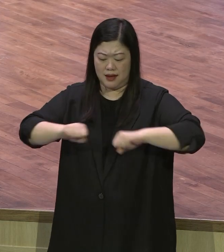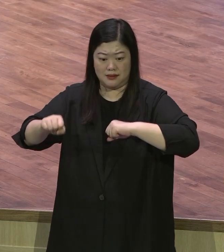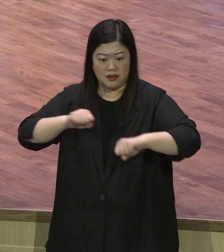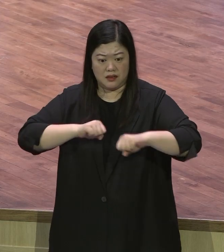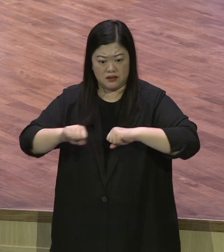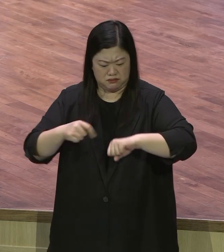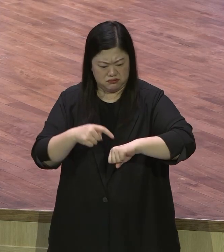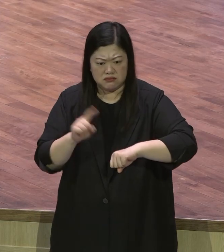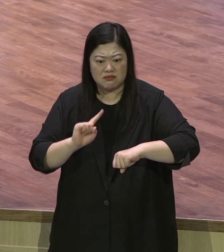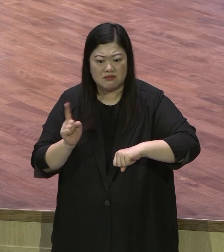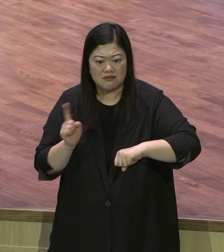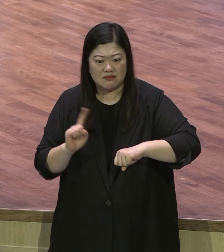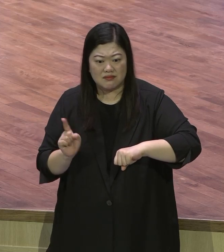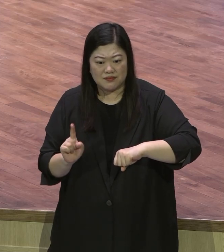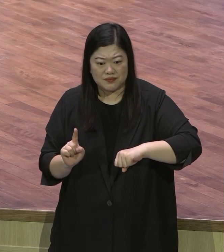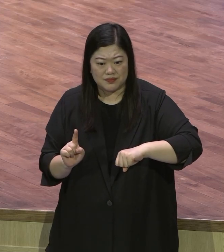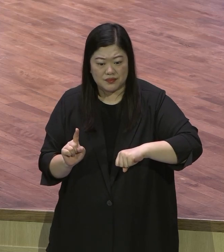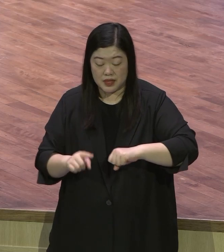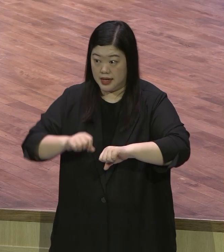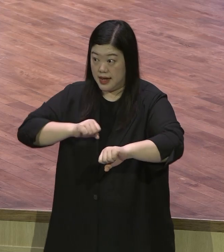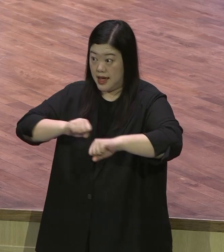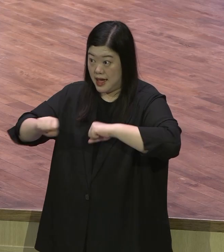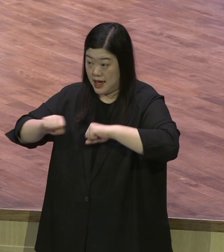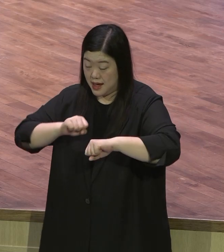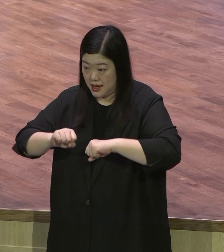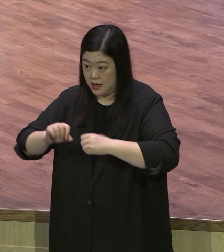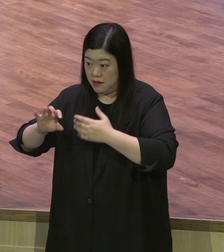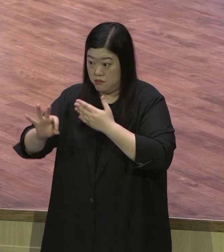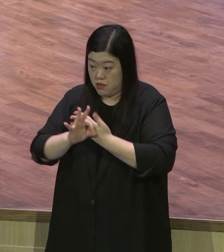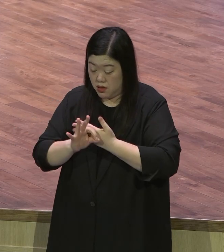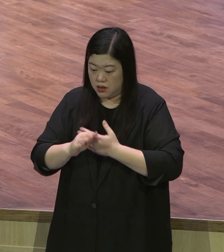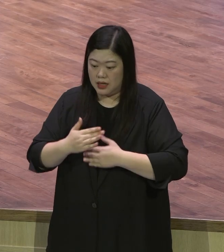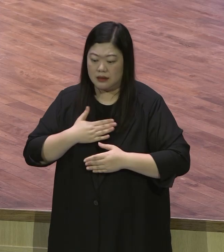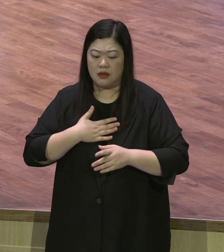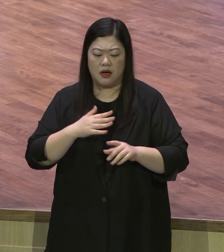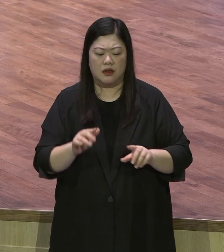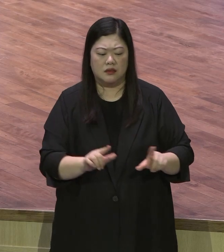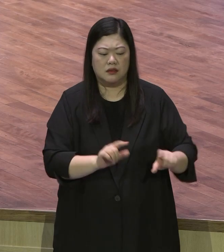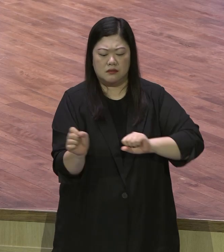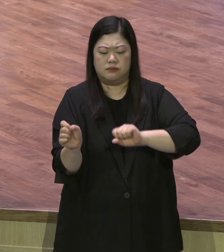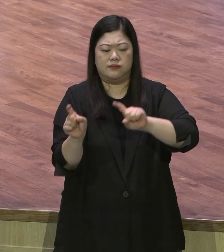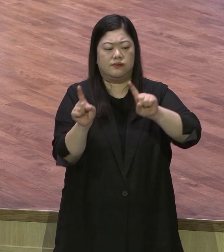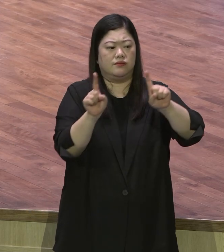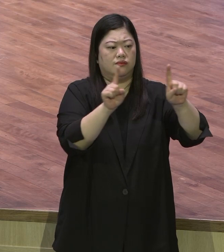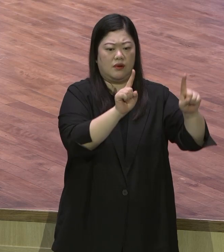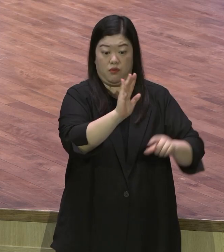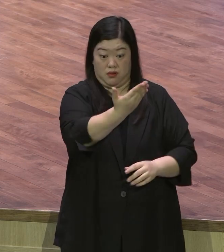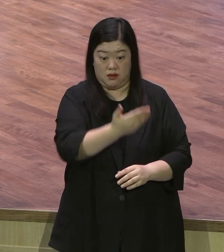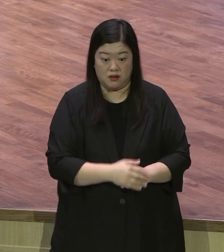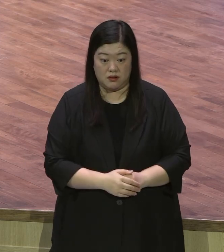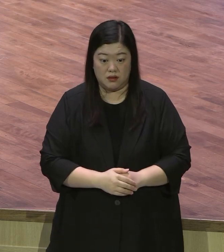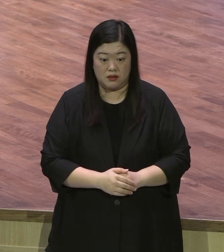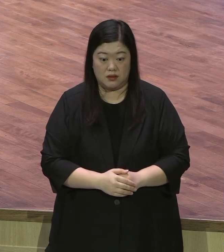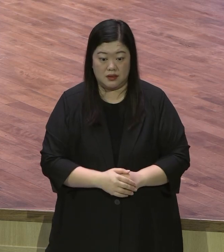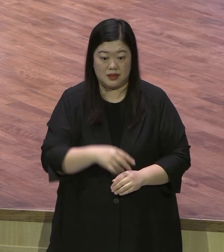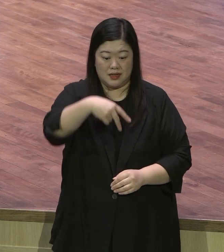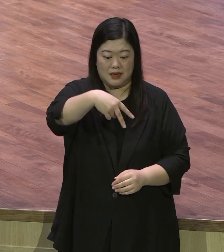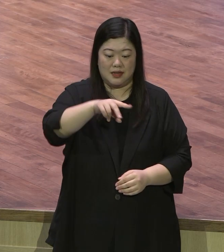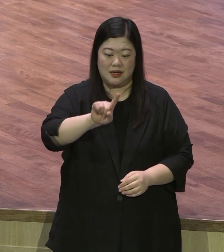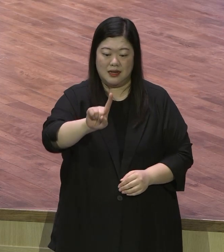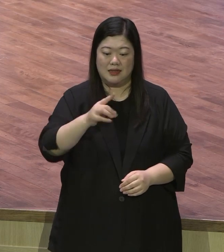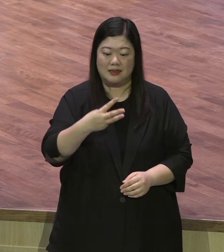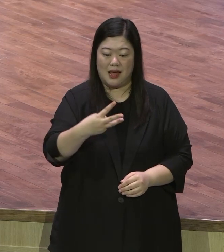삶이 살아나게 되어 있다. 너희가 살 것이요. 그래서 말씀을 듣고 실행하면 너희가 살